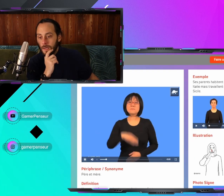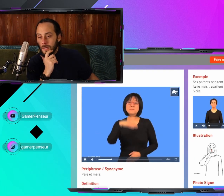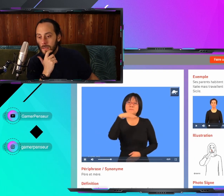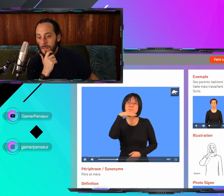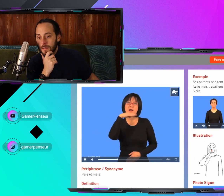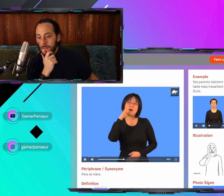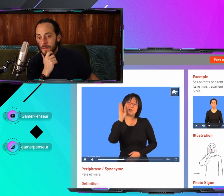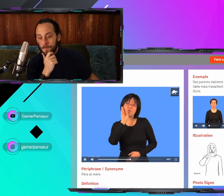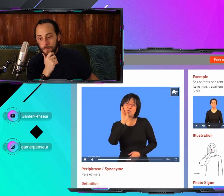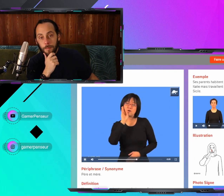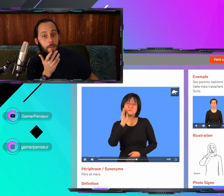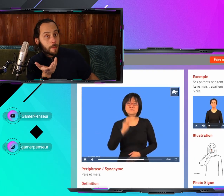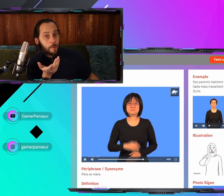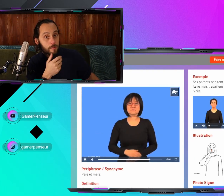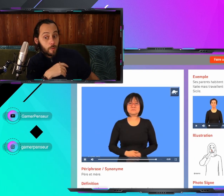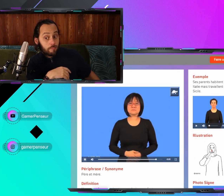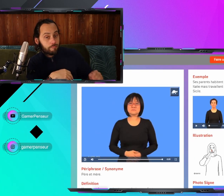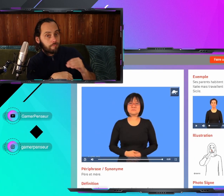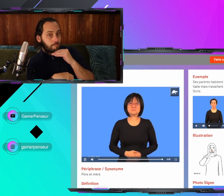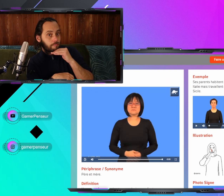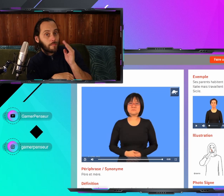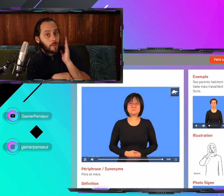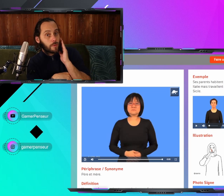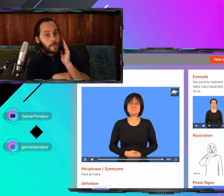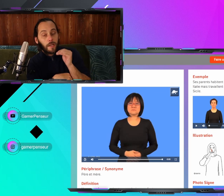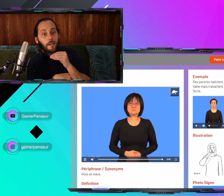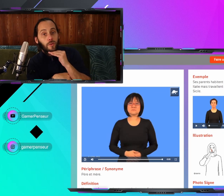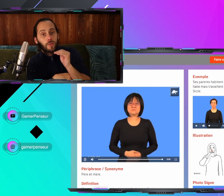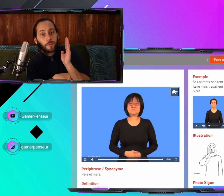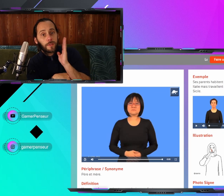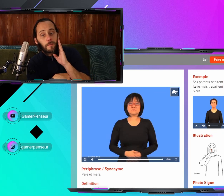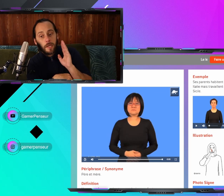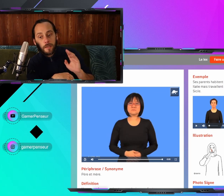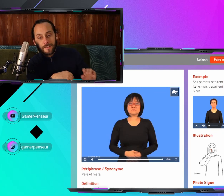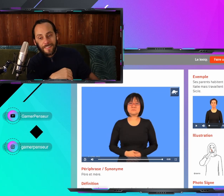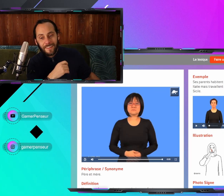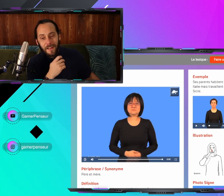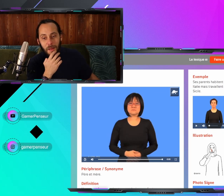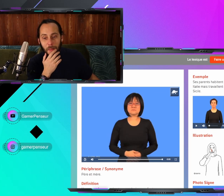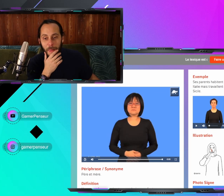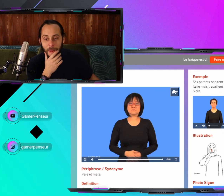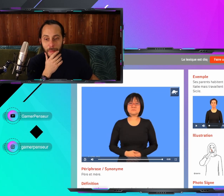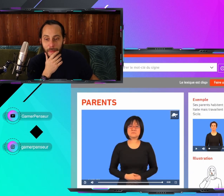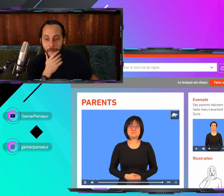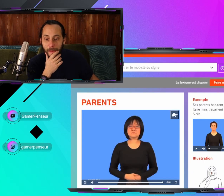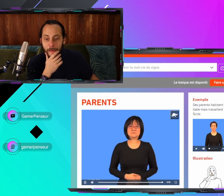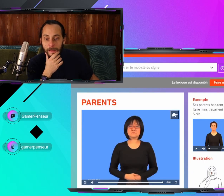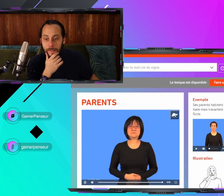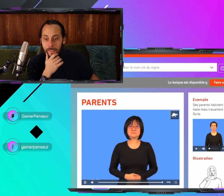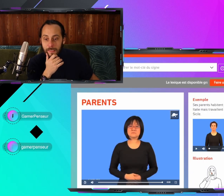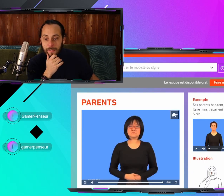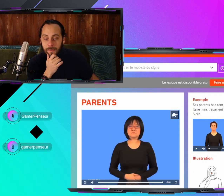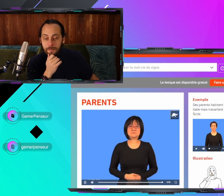Et là, papa, maman. Bon, on dirait que les deux sont possibles. Hein.